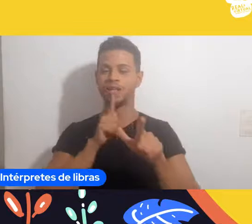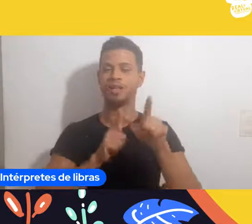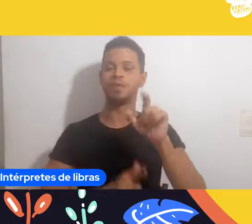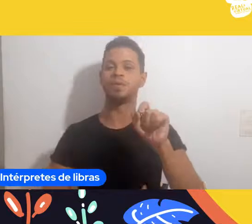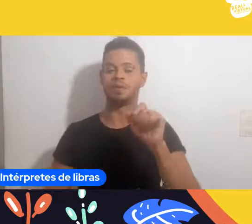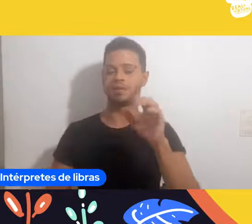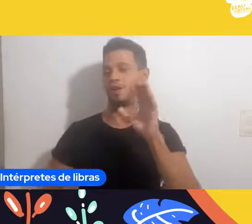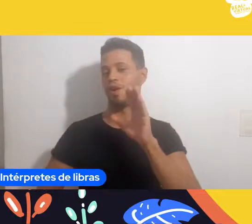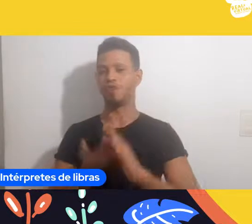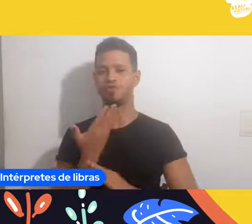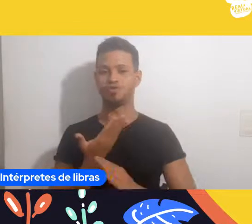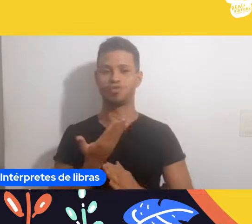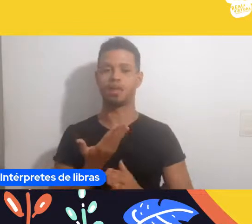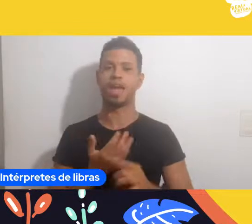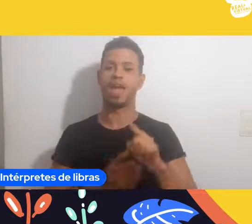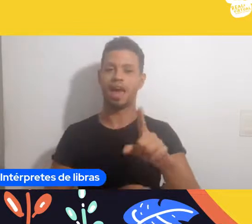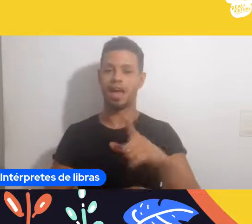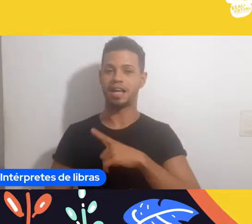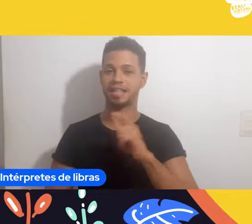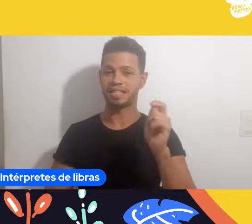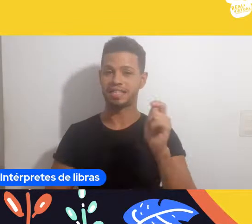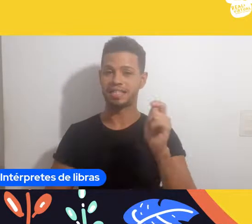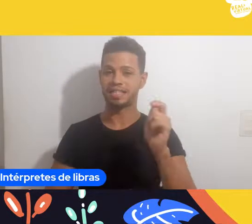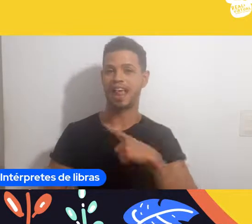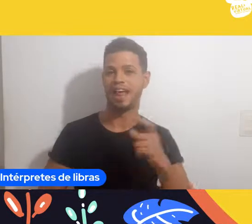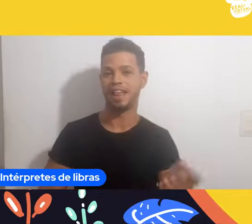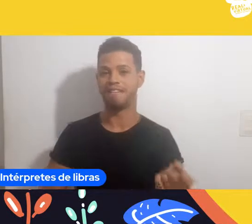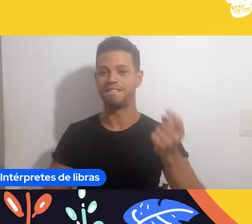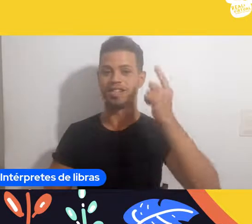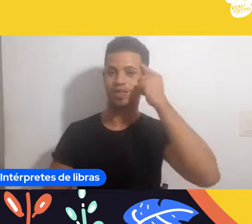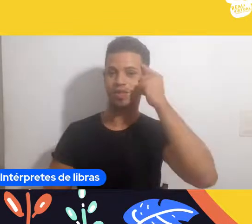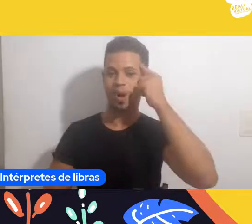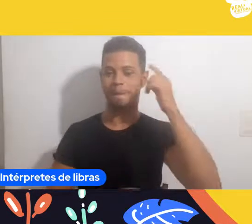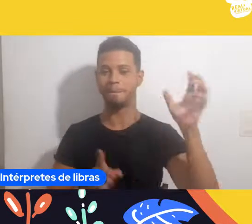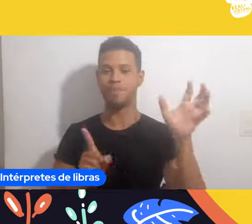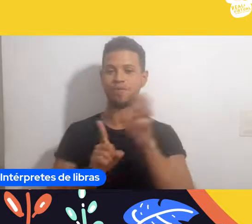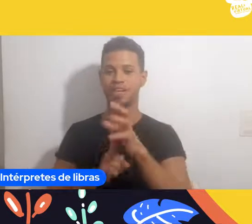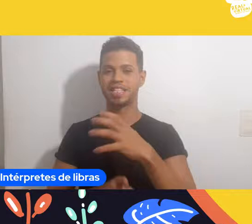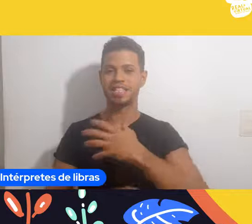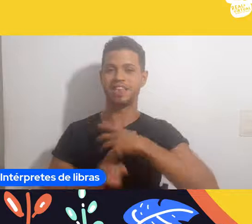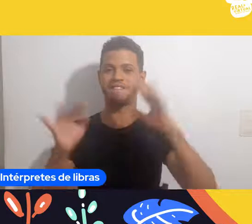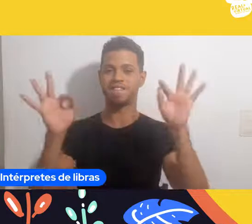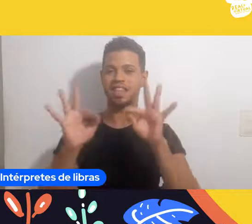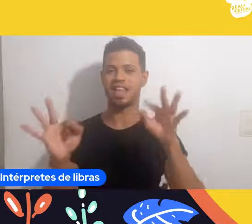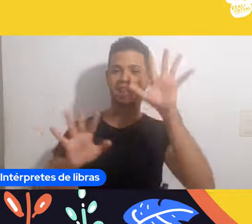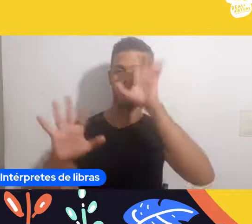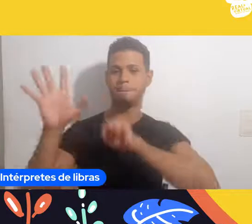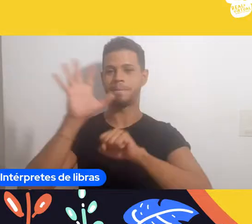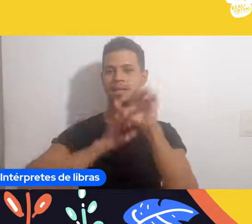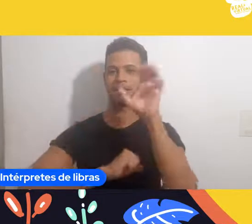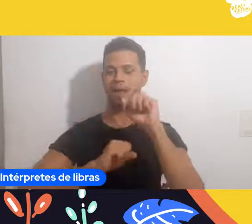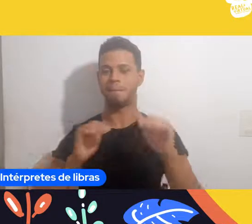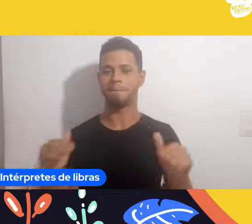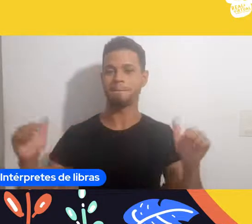sendo autora daquelas invenções, provoca uma felicidade e um aprendizado enorme nela.